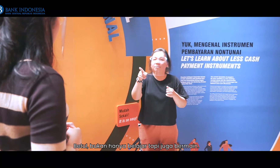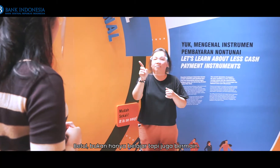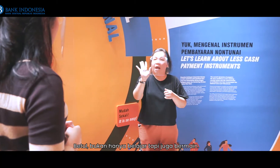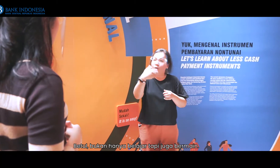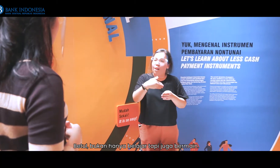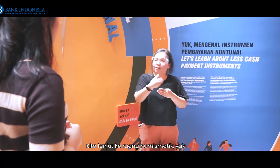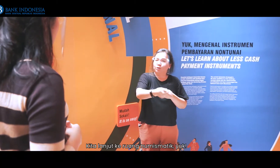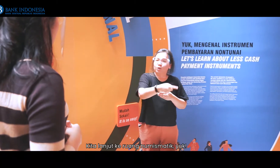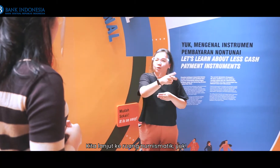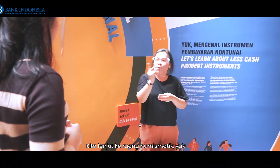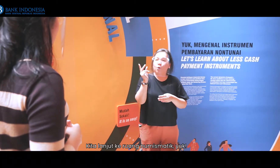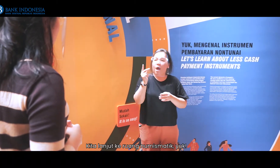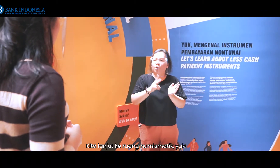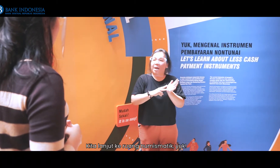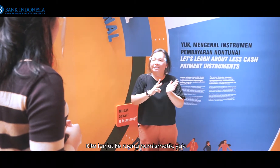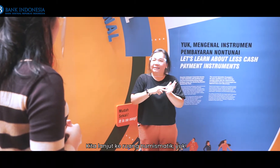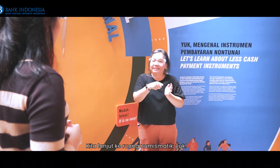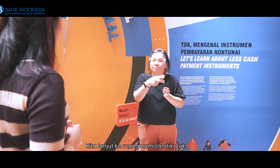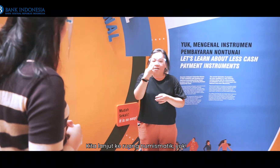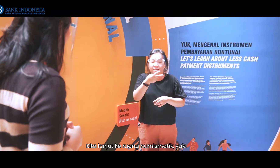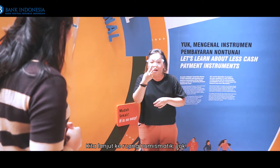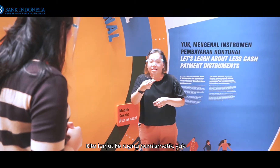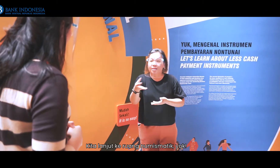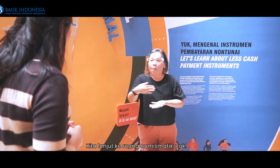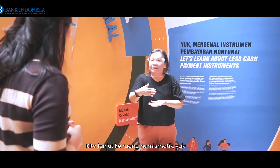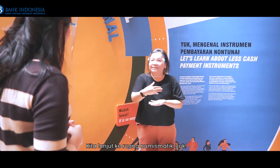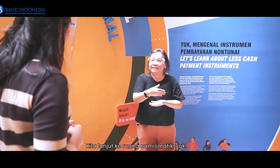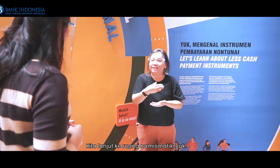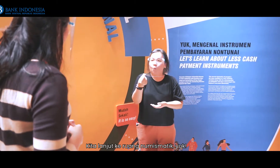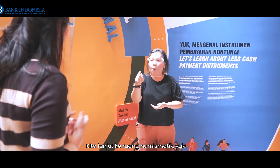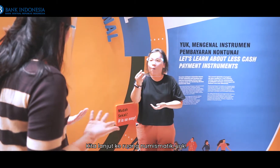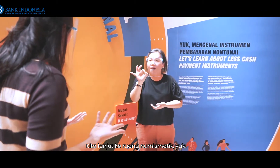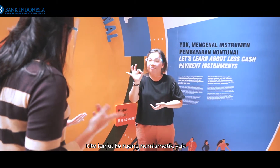bermain. Kita lanjut ke ruang numismatik yuk.